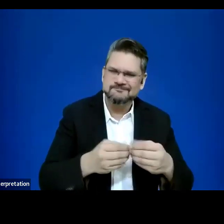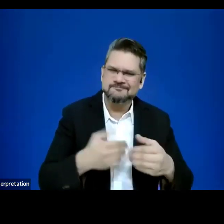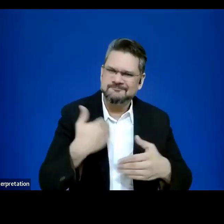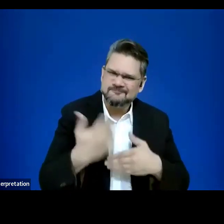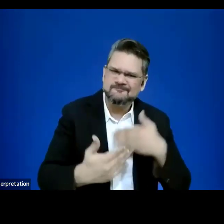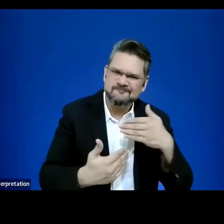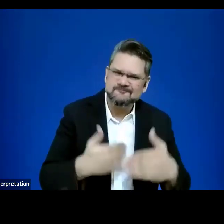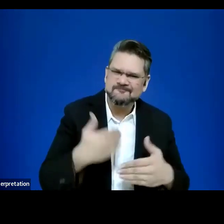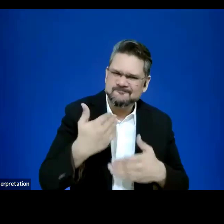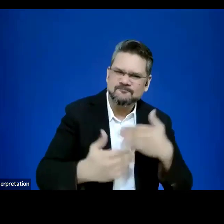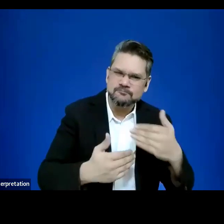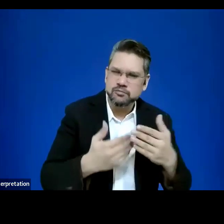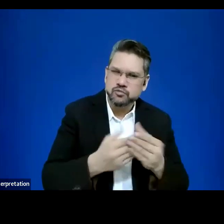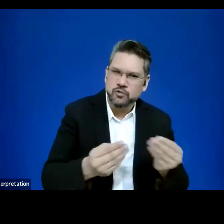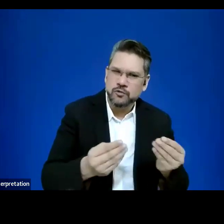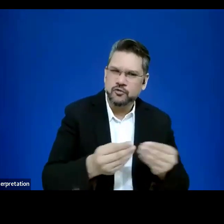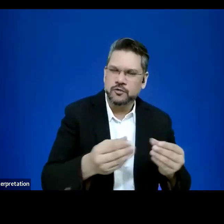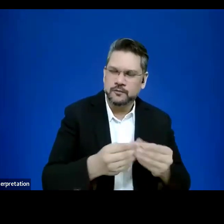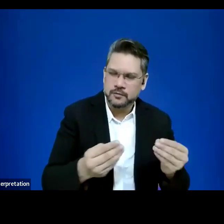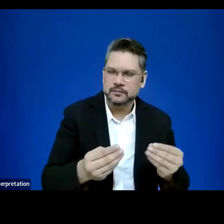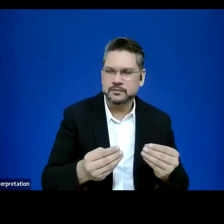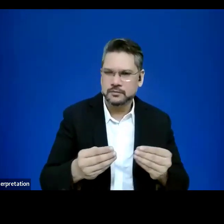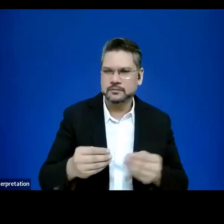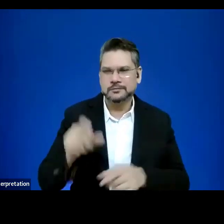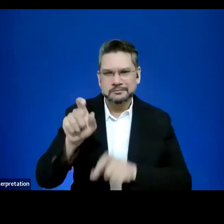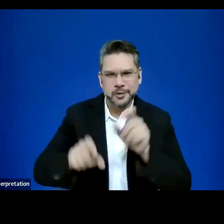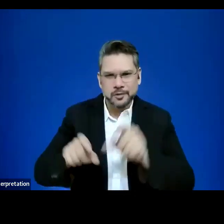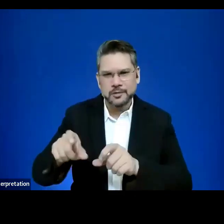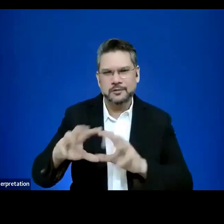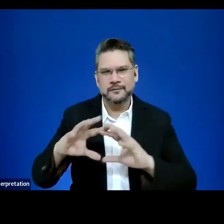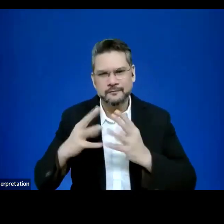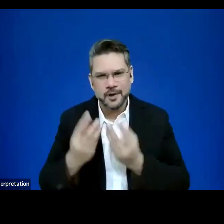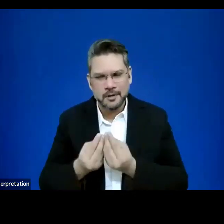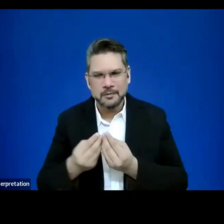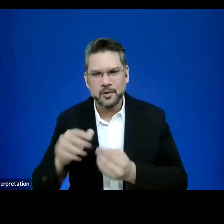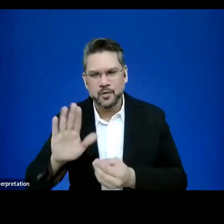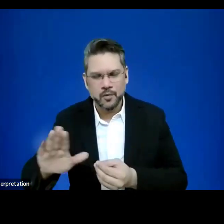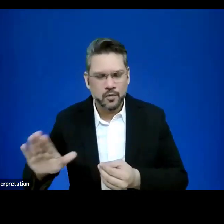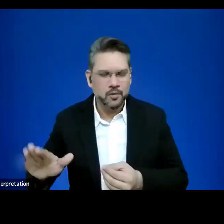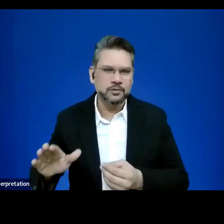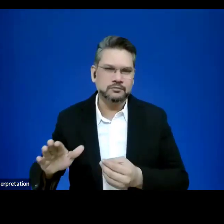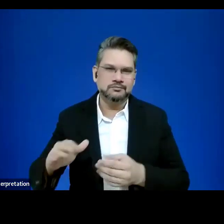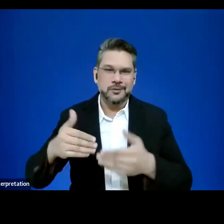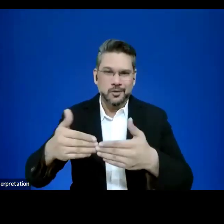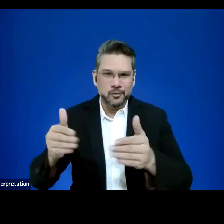而且呢，他呢是非常勇敢的来去